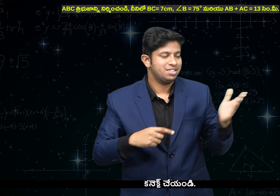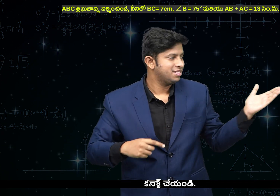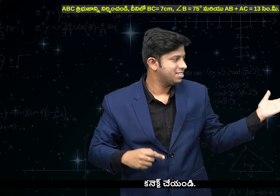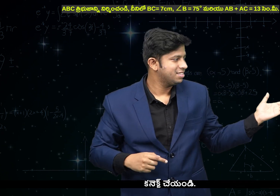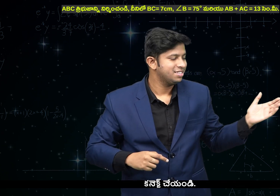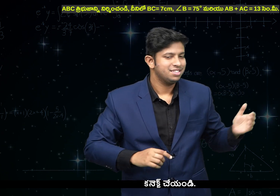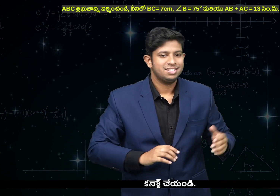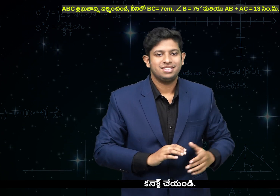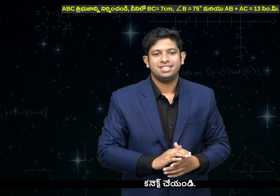కనెక్ట్ చేయండి.